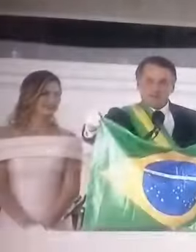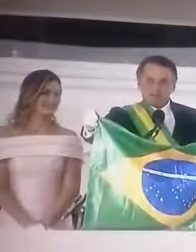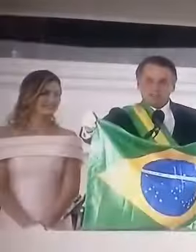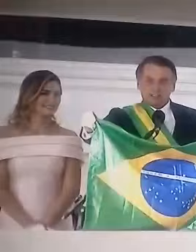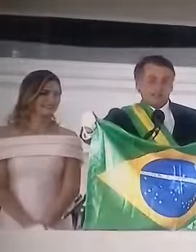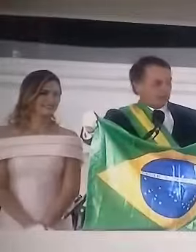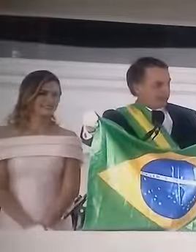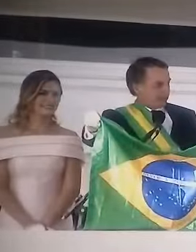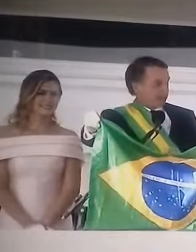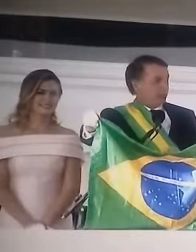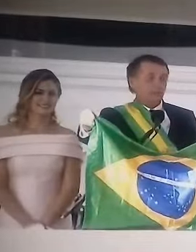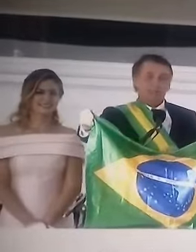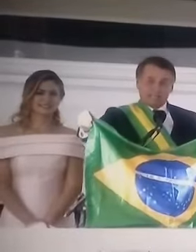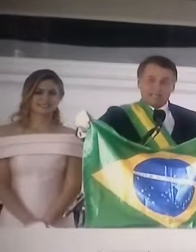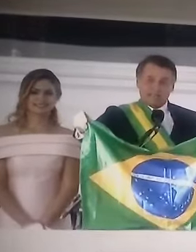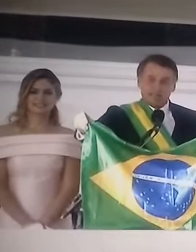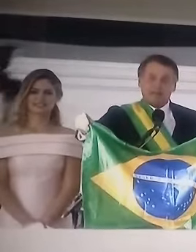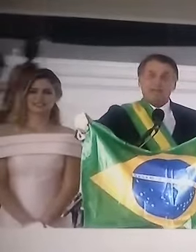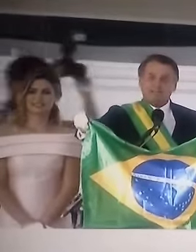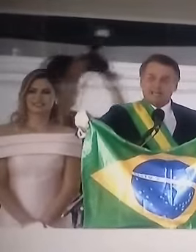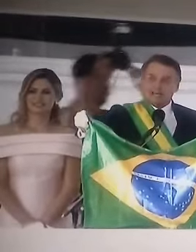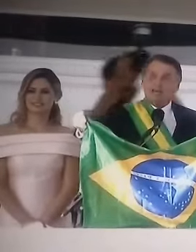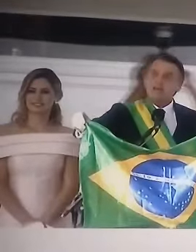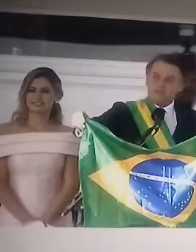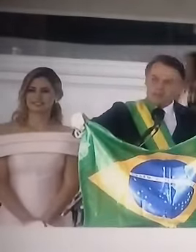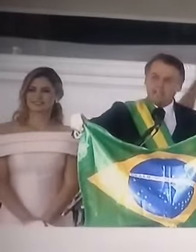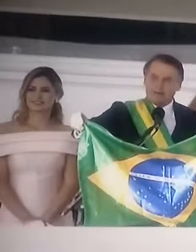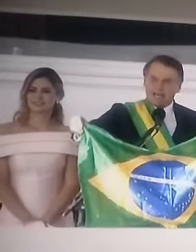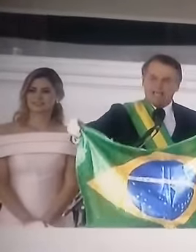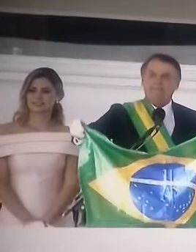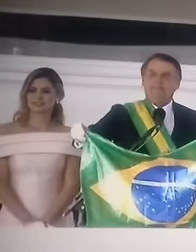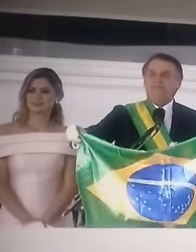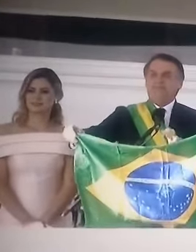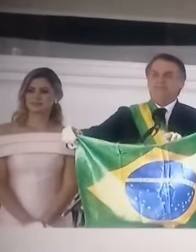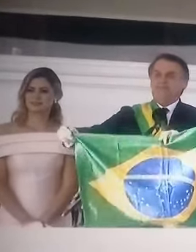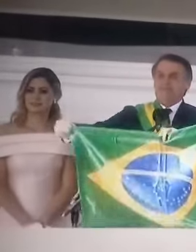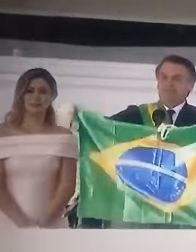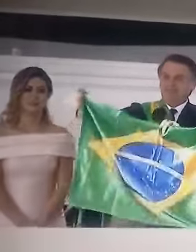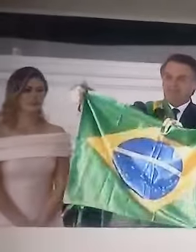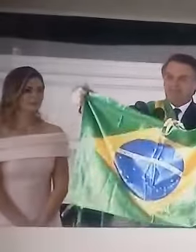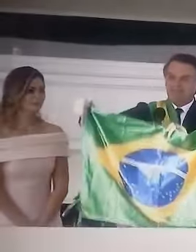campanha dele. Se for preciso o nosso sangue para mantê-la verde e amarela.